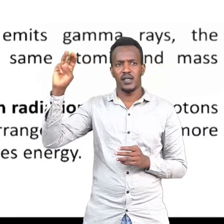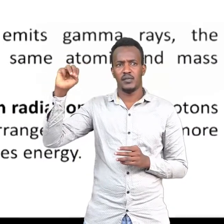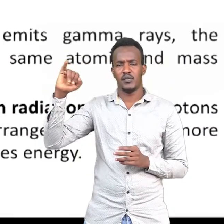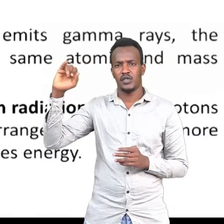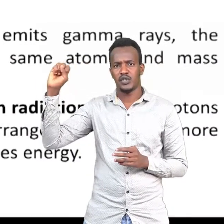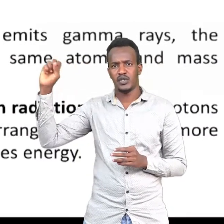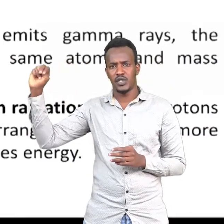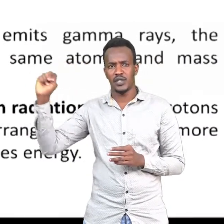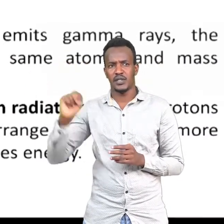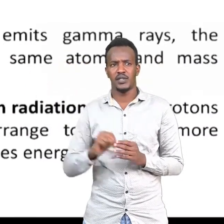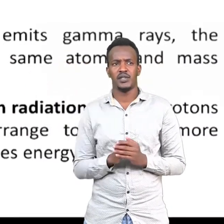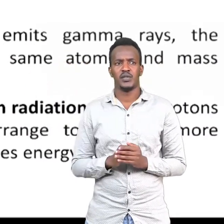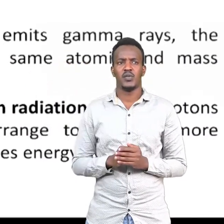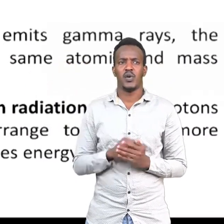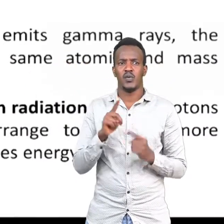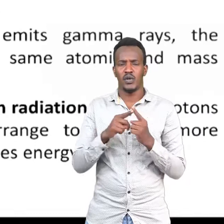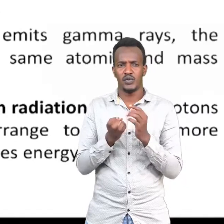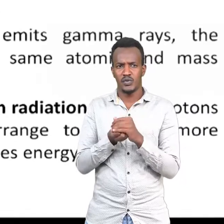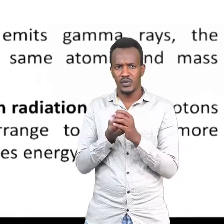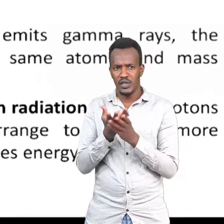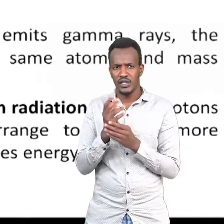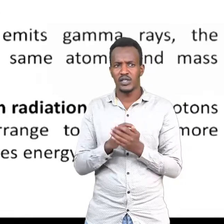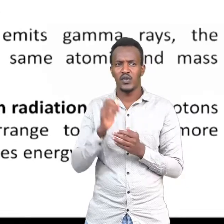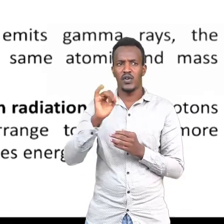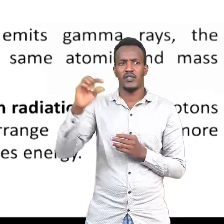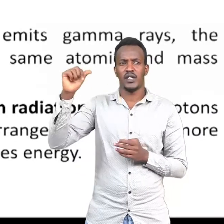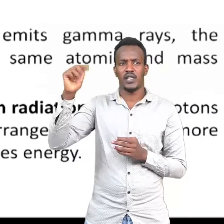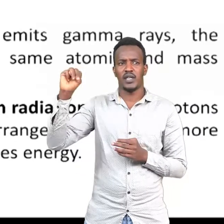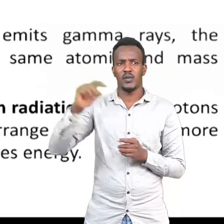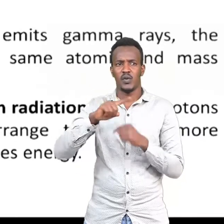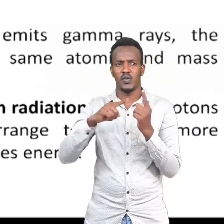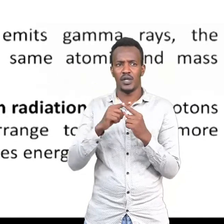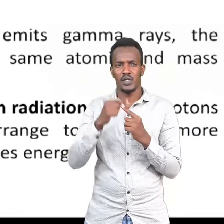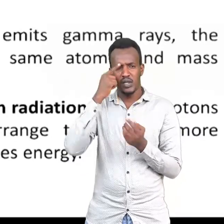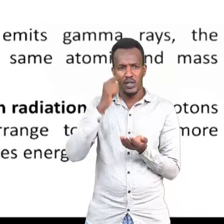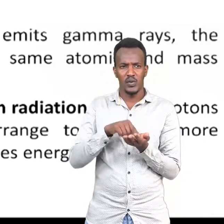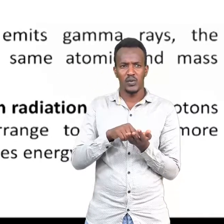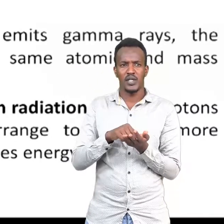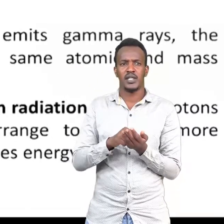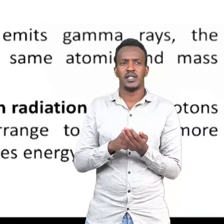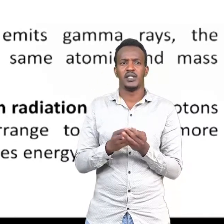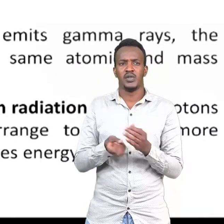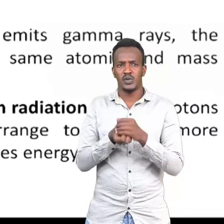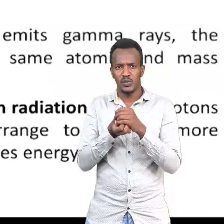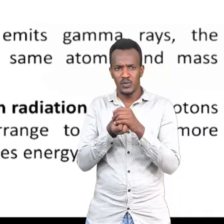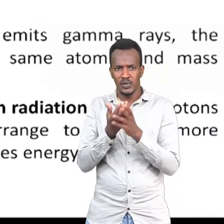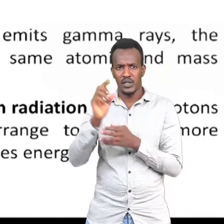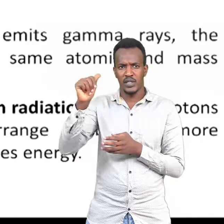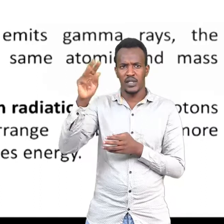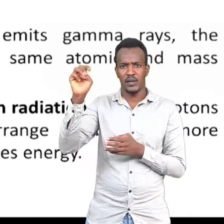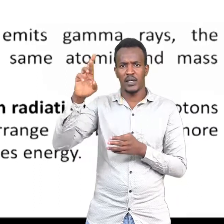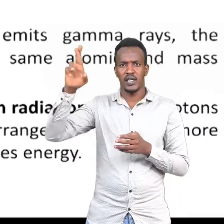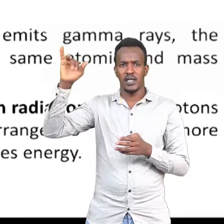gamma emission maxay markaasi tahay soo deynta markaasi gamada one and nucleus emits gamma rays markay nucleus soo deeyso markaasi